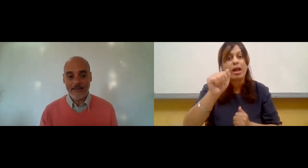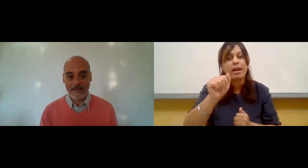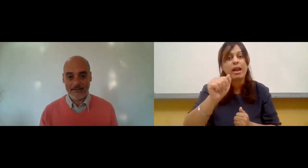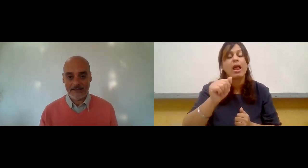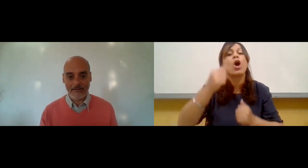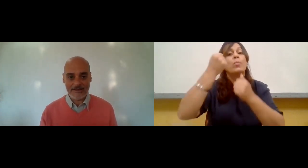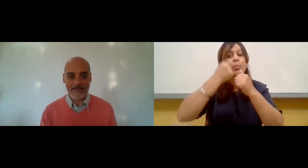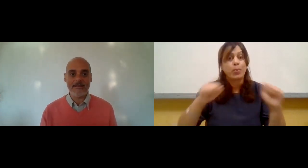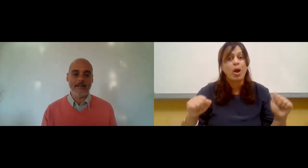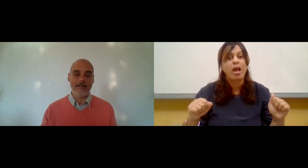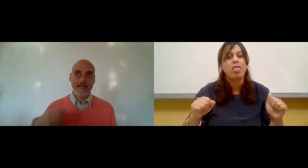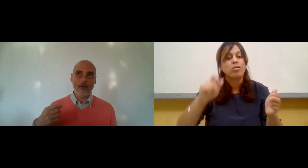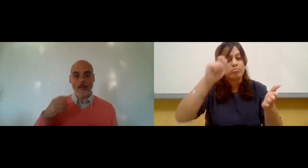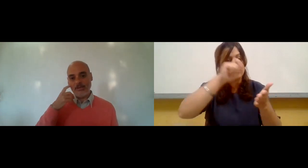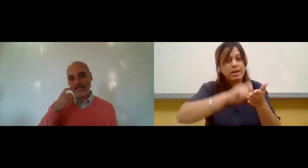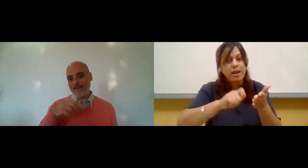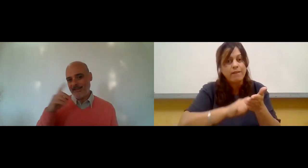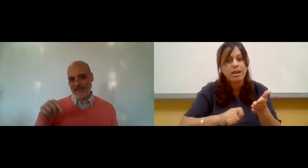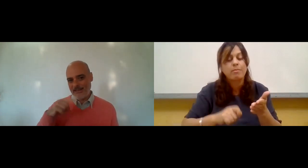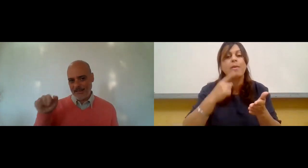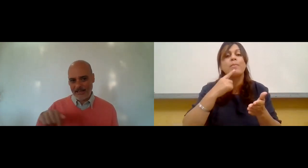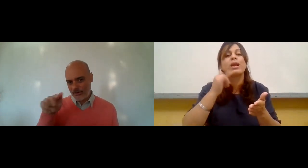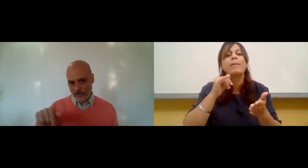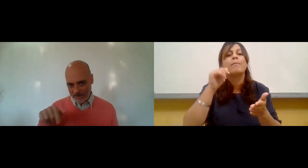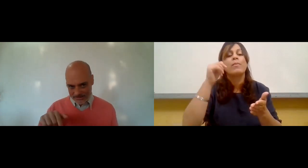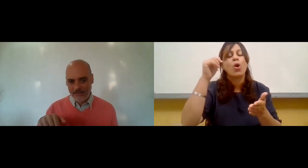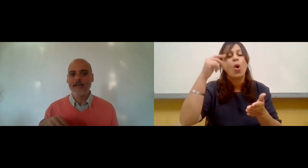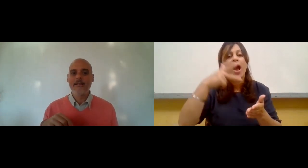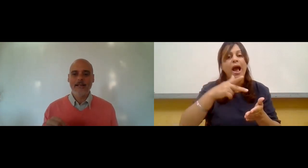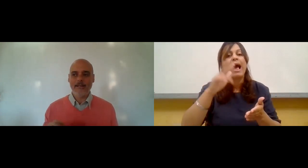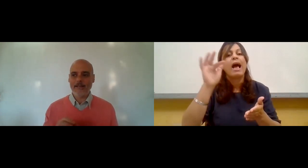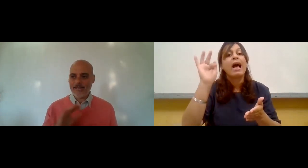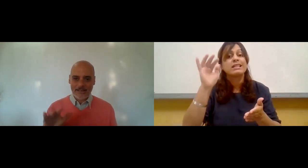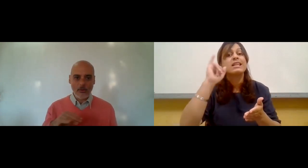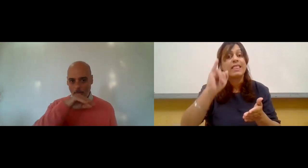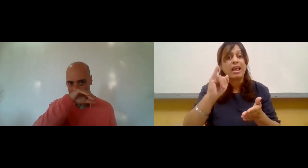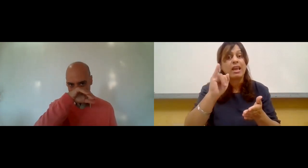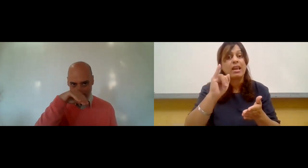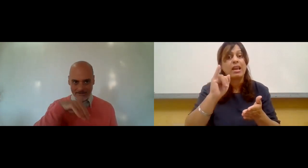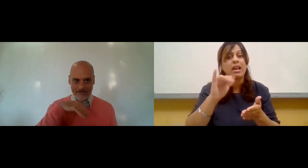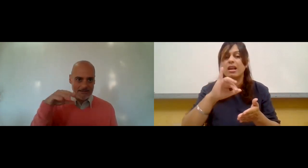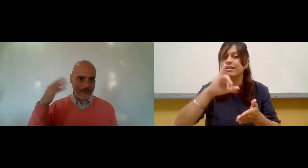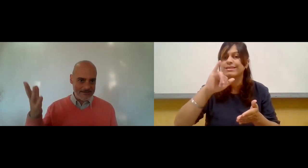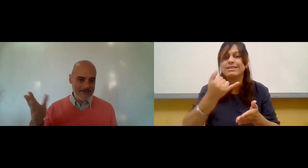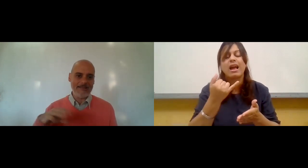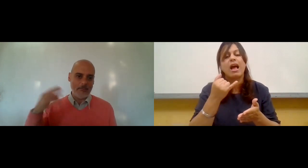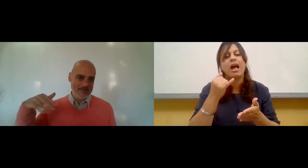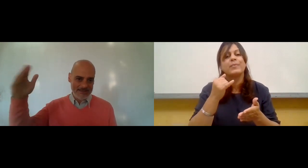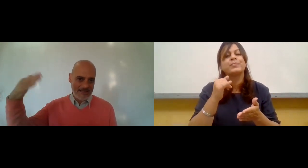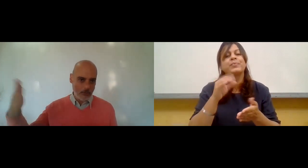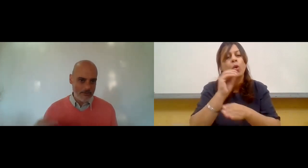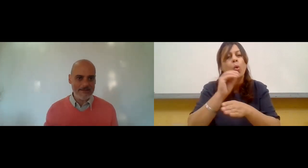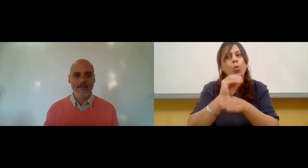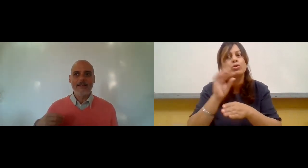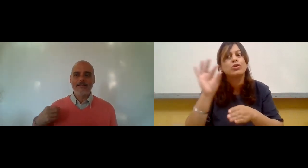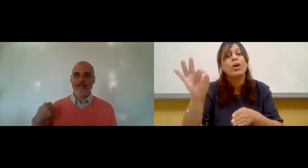está establecida, tienen como optativas en la región nuestra, que ya están como medio establecidas, después siempre